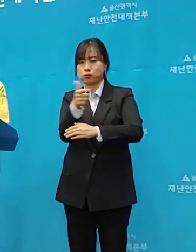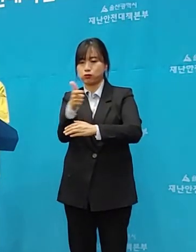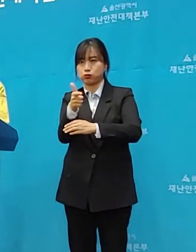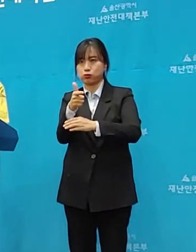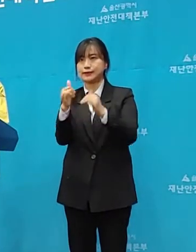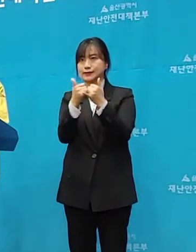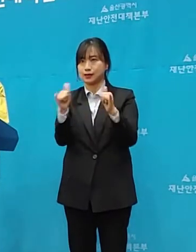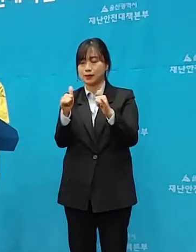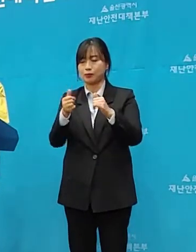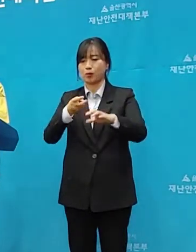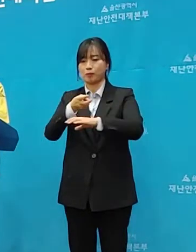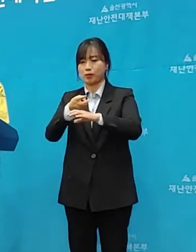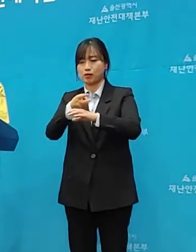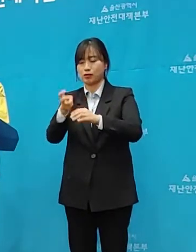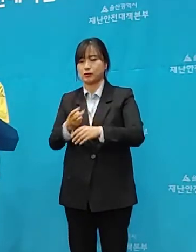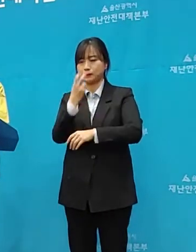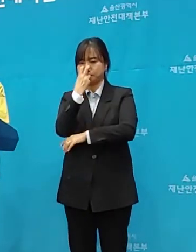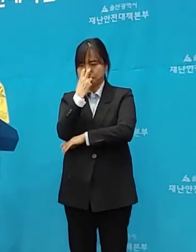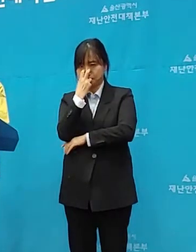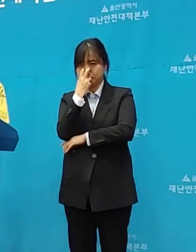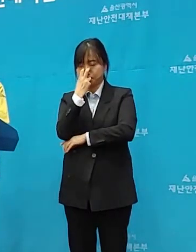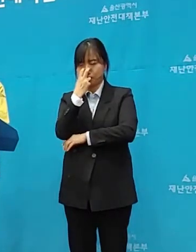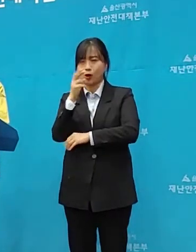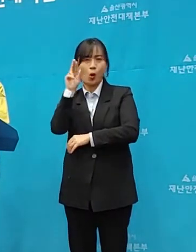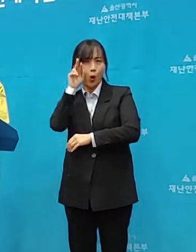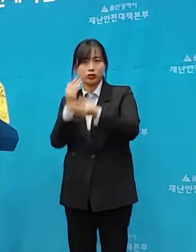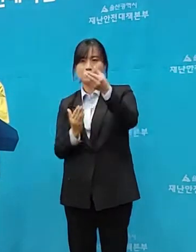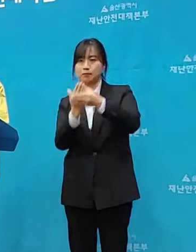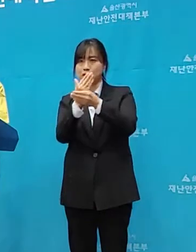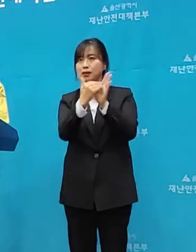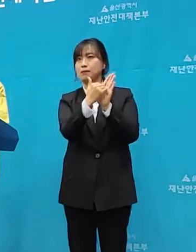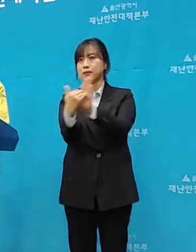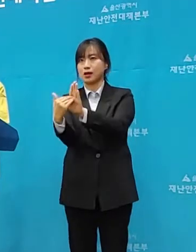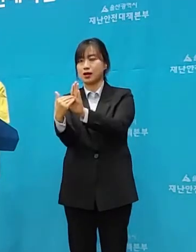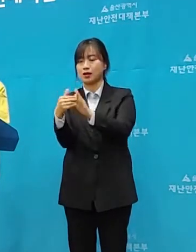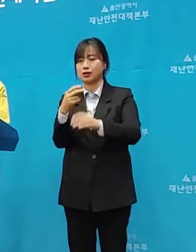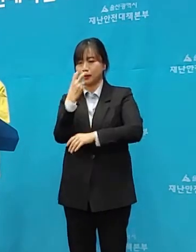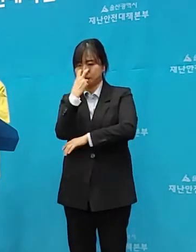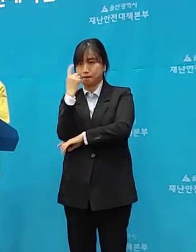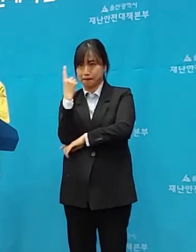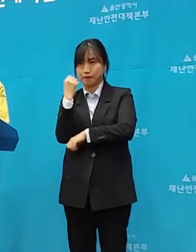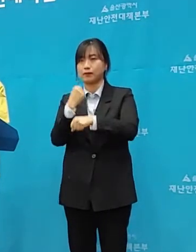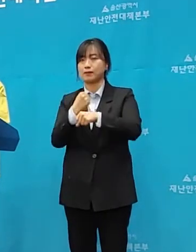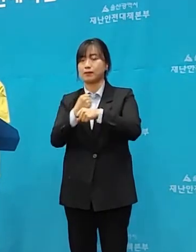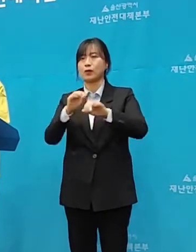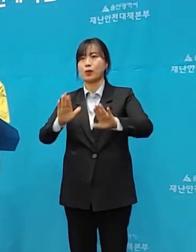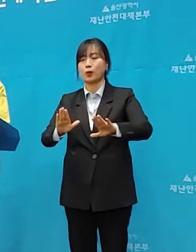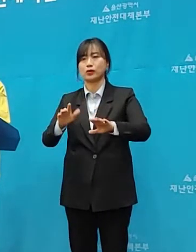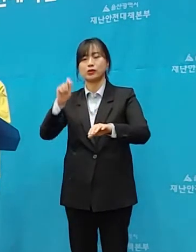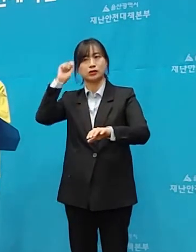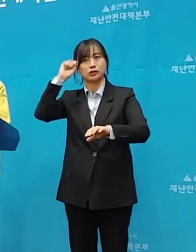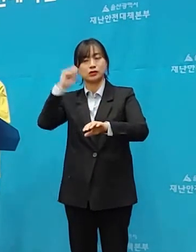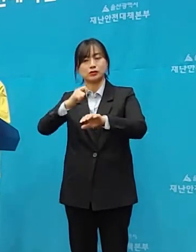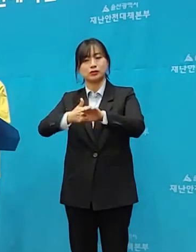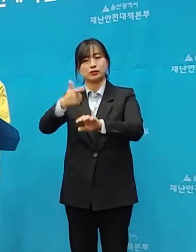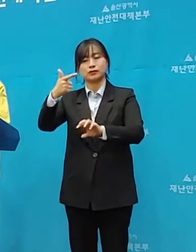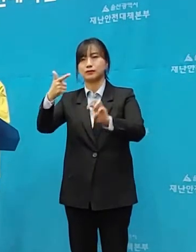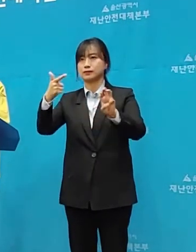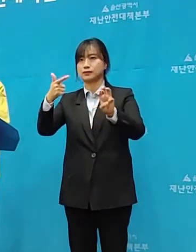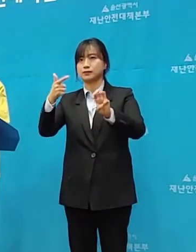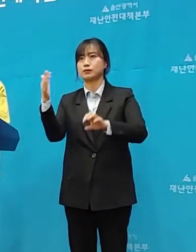진화대원과 소방차 등을 배치해 만일의 사태에 대비하였으며 오늘 6시